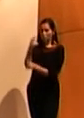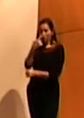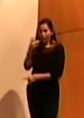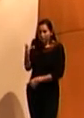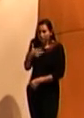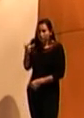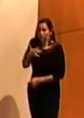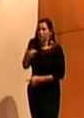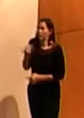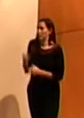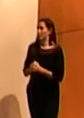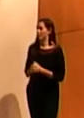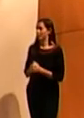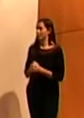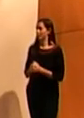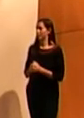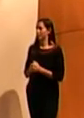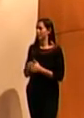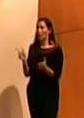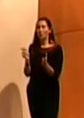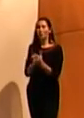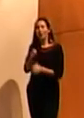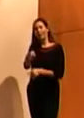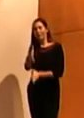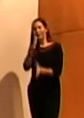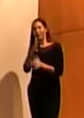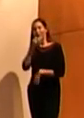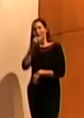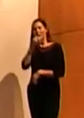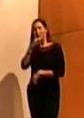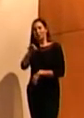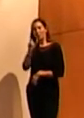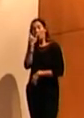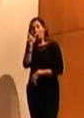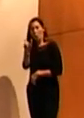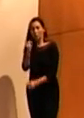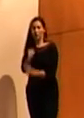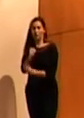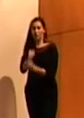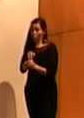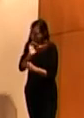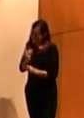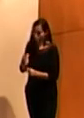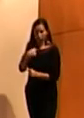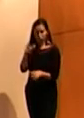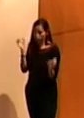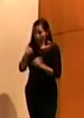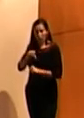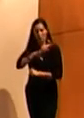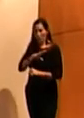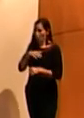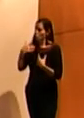intéressé. Quand je prononce le mot travail, je trouve que c'est vraiment le terme qui convient, parce que ça a été du